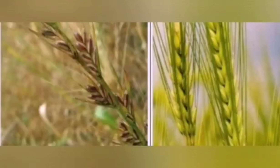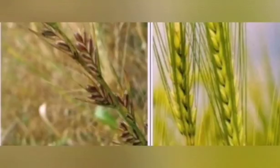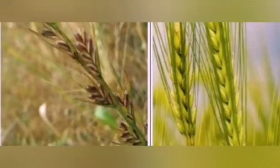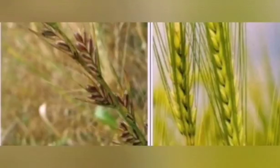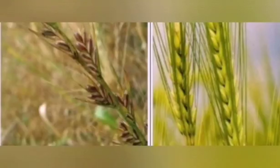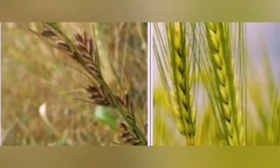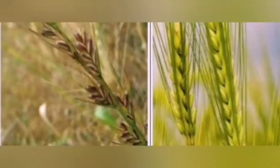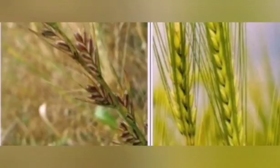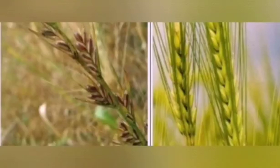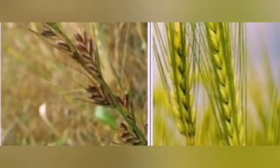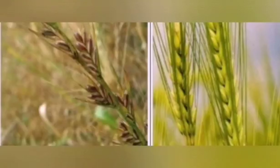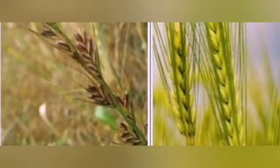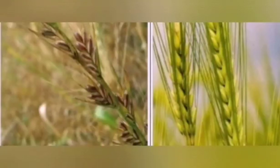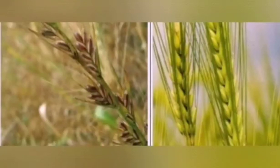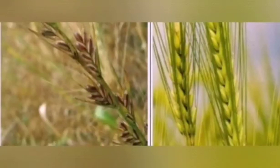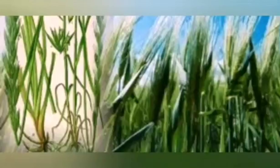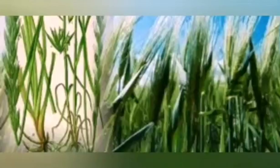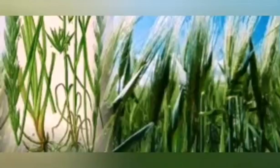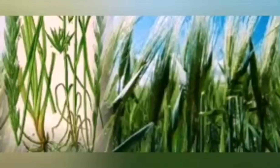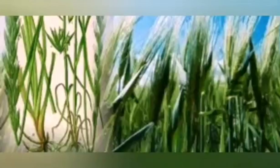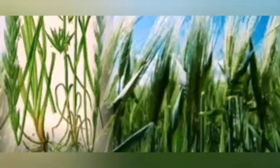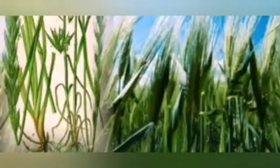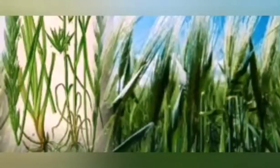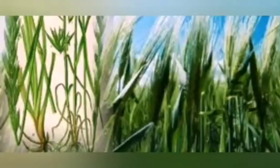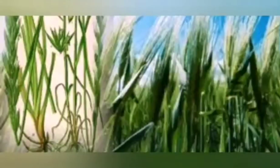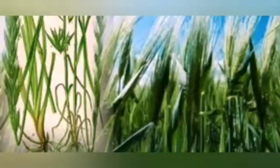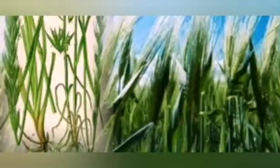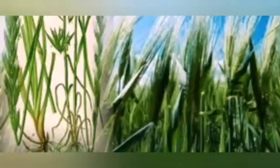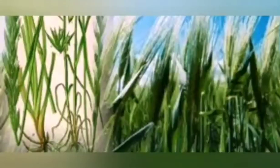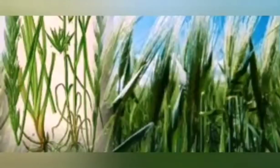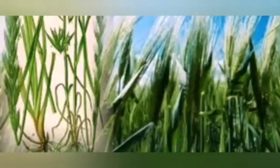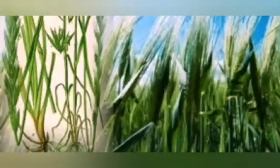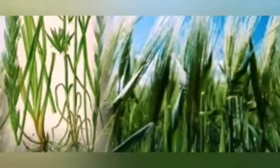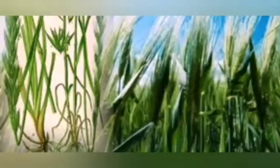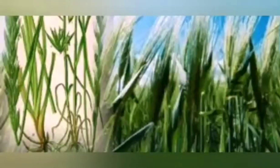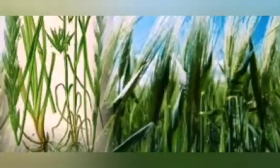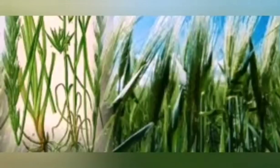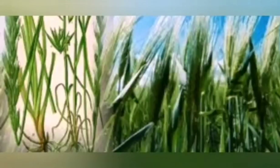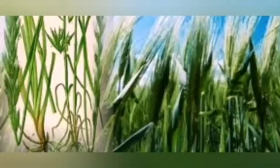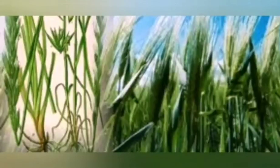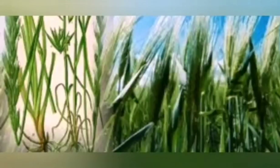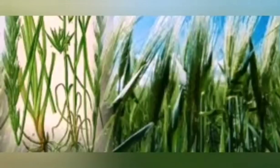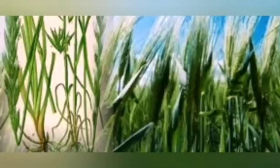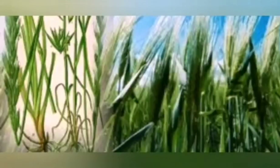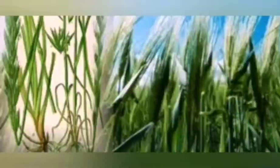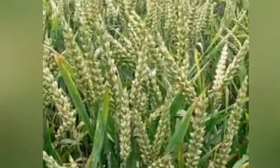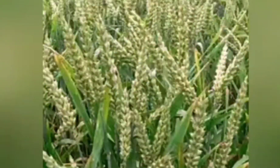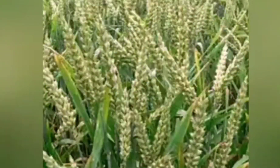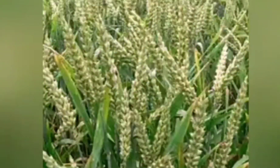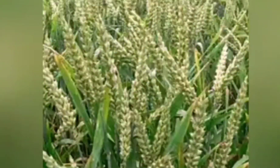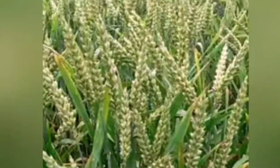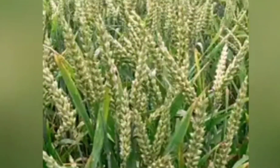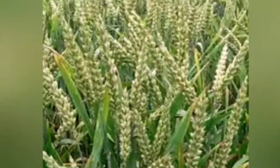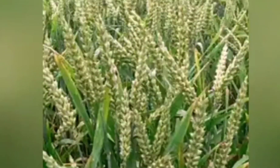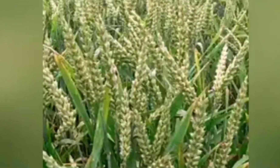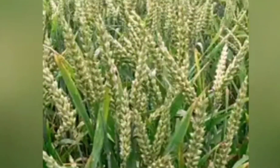trigo cheio, ele se curva, e o joio permanece sempre de pé. Essa é a